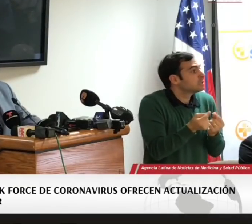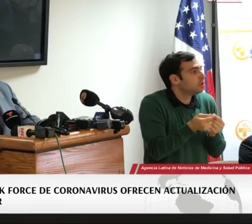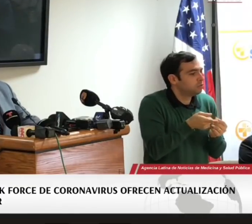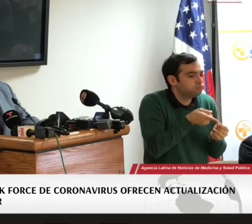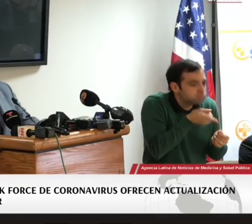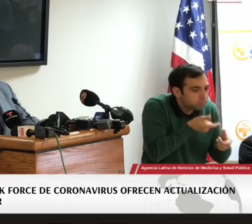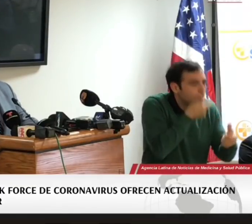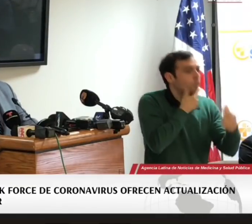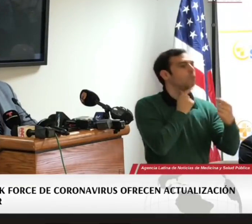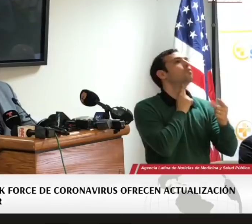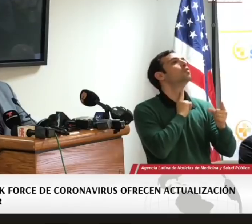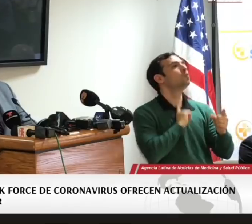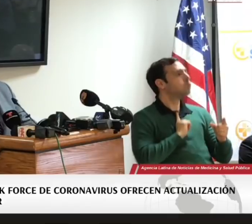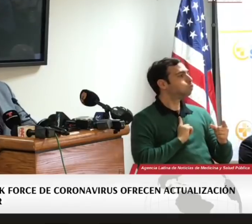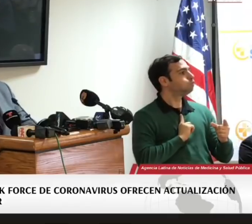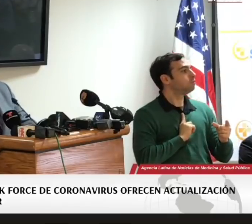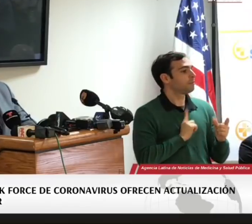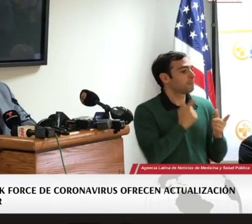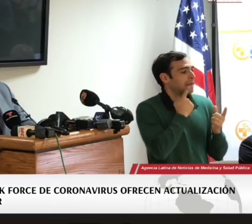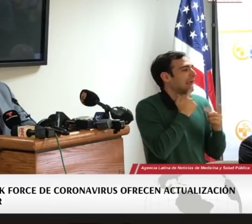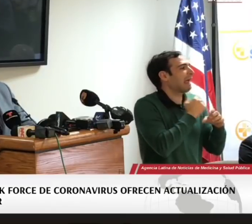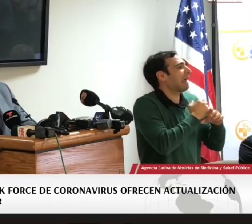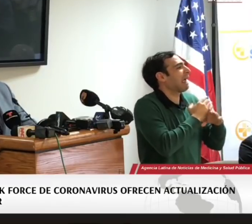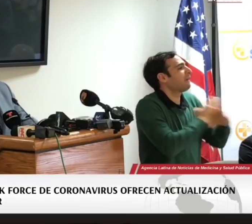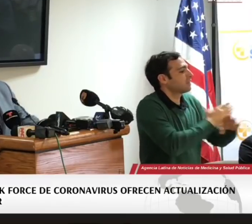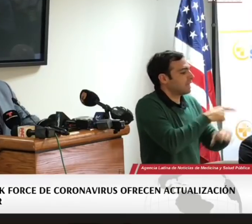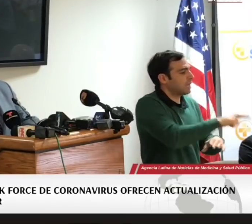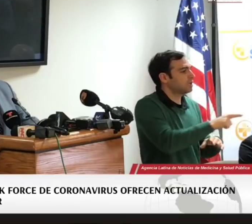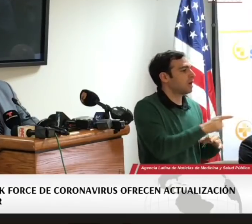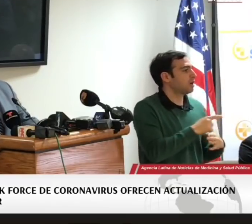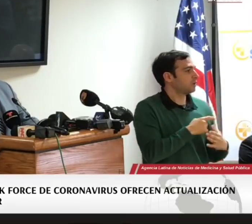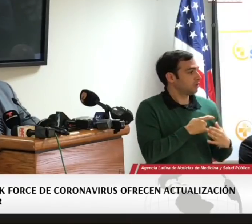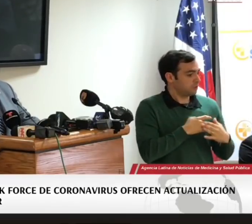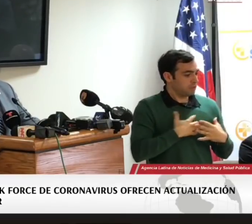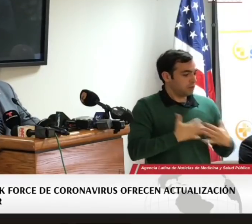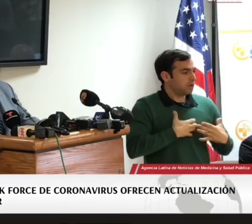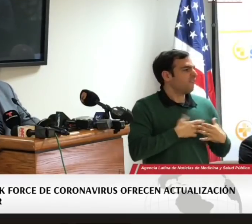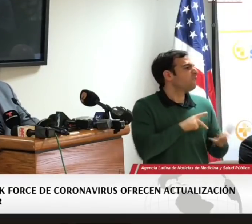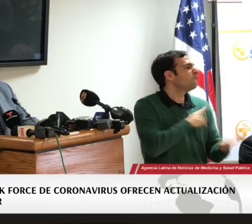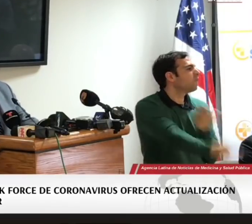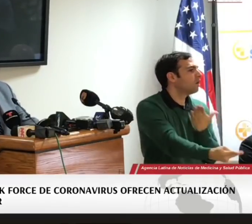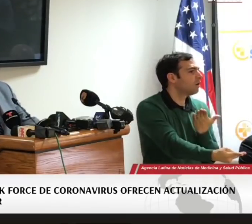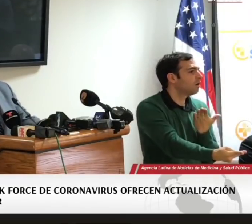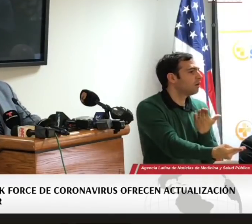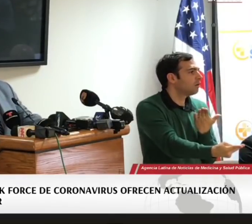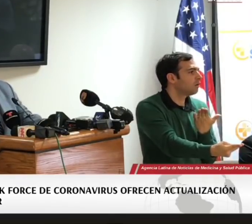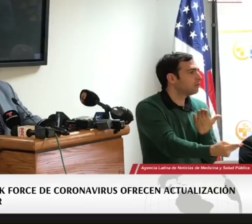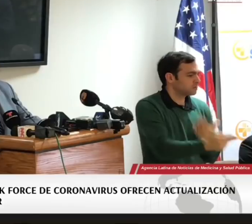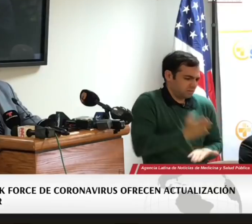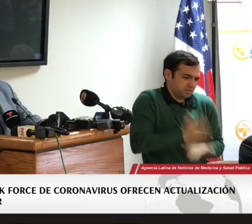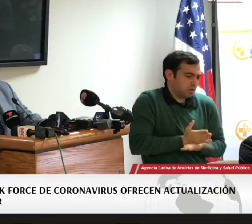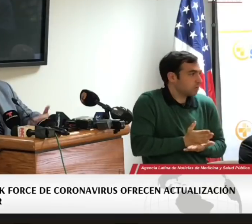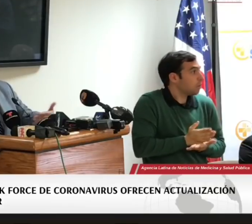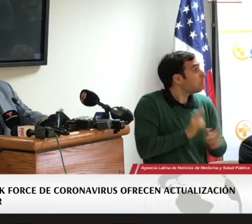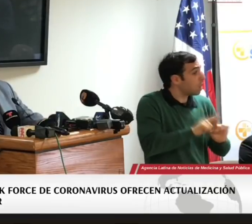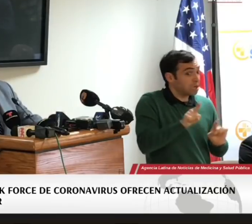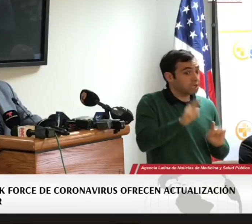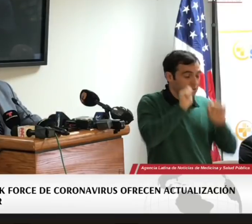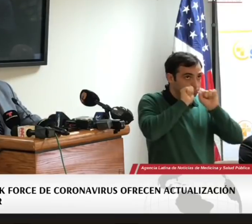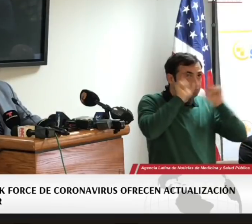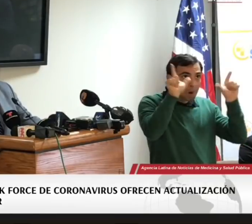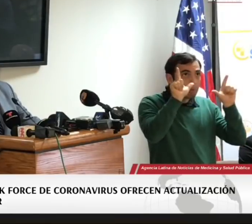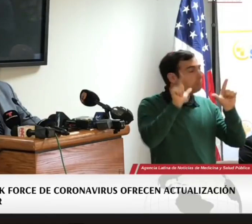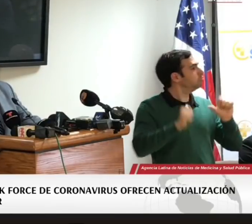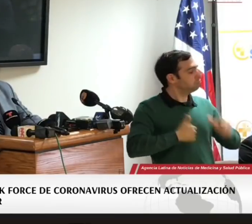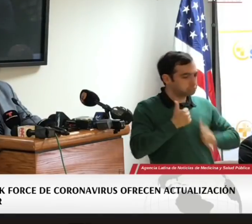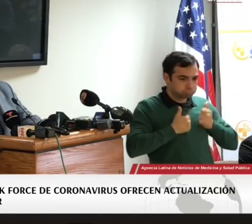que ella misma tuviera un fallo respiratorio. Pero en cuanto a su conciencia y todo, ya está despierta, activa